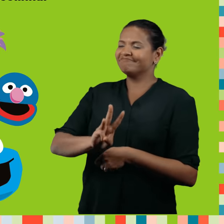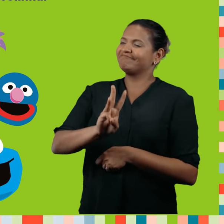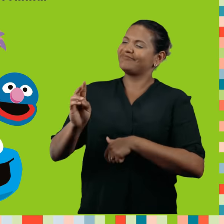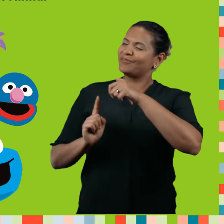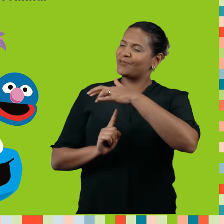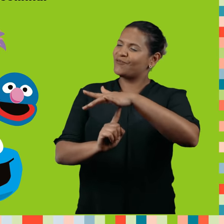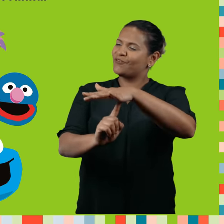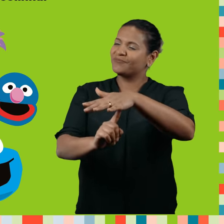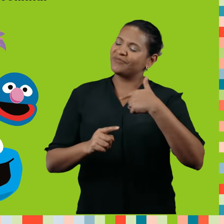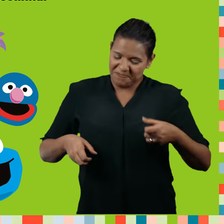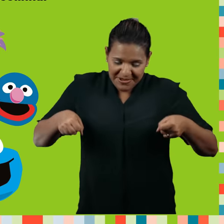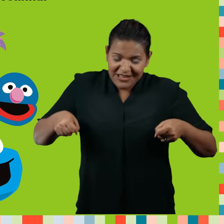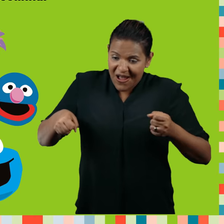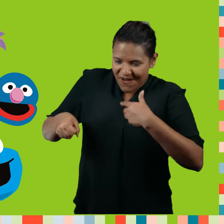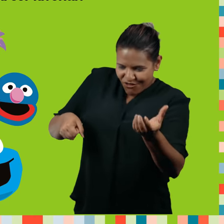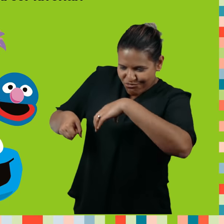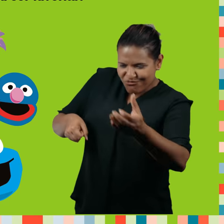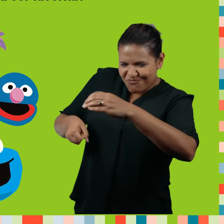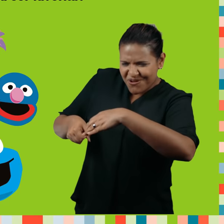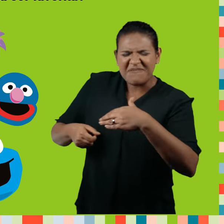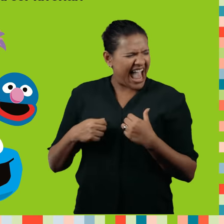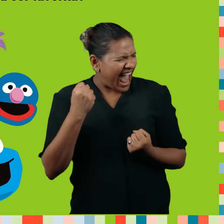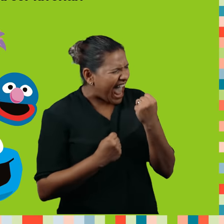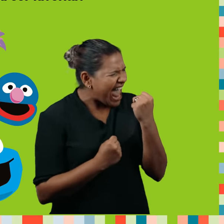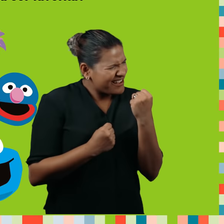e vou enchendo a minha sacolinha. Eba!